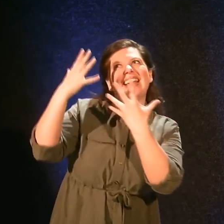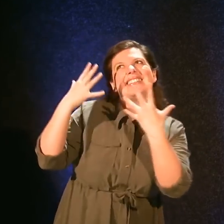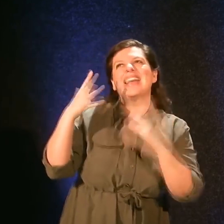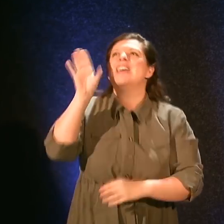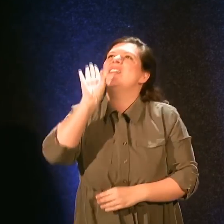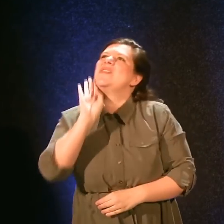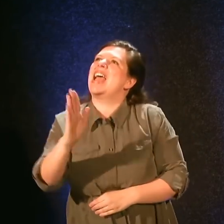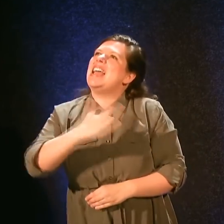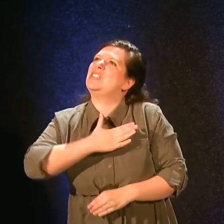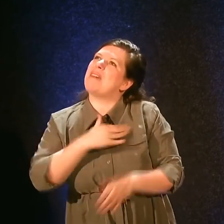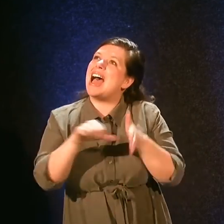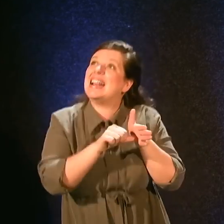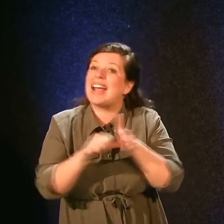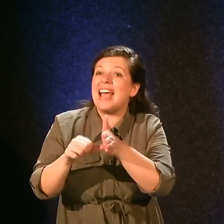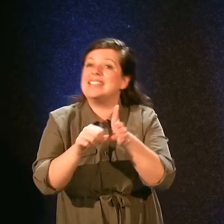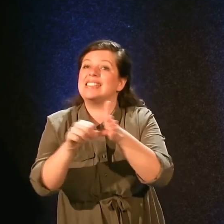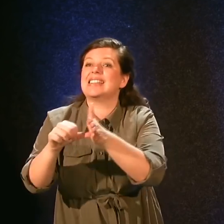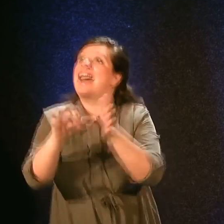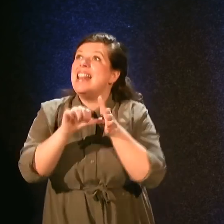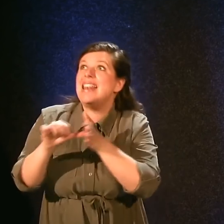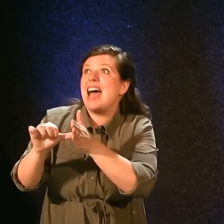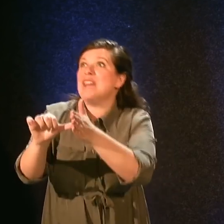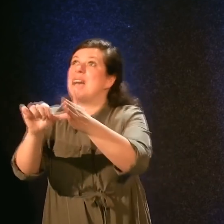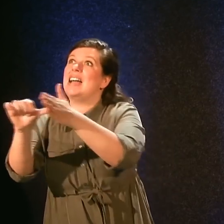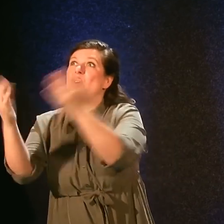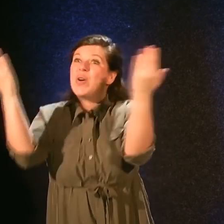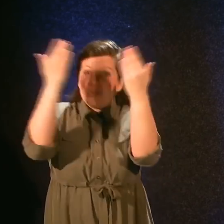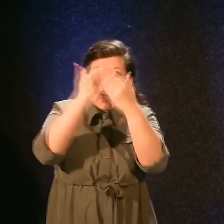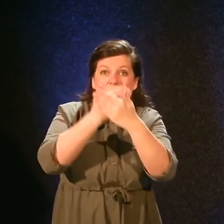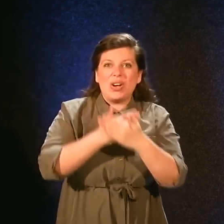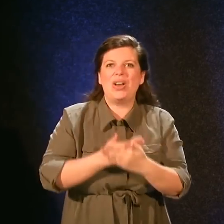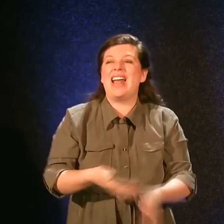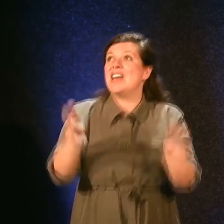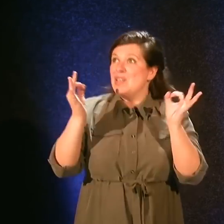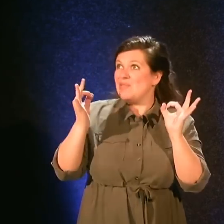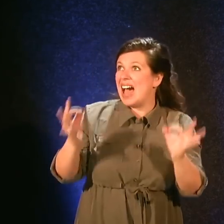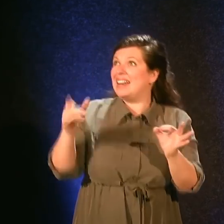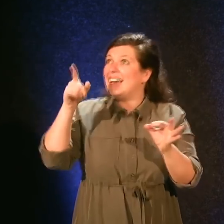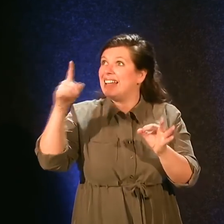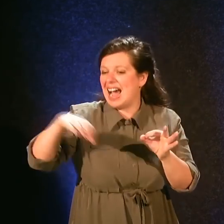Mijn gids, leid mij door het donker.